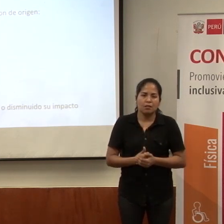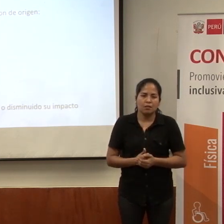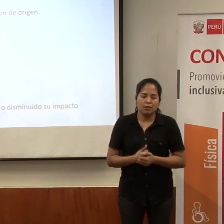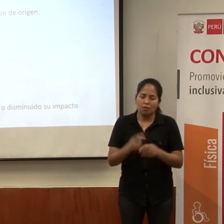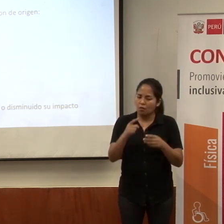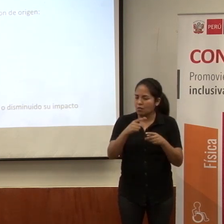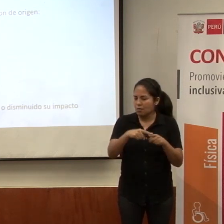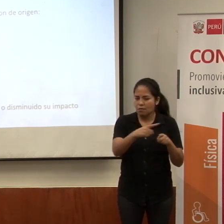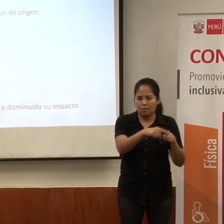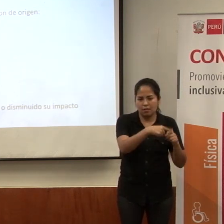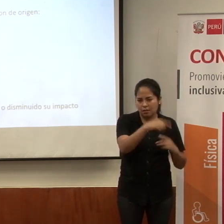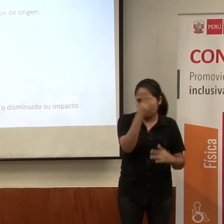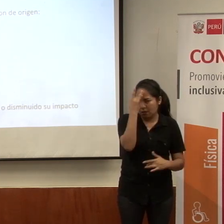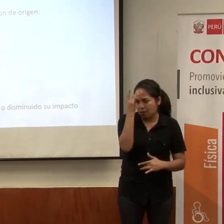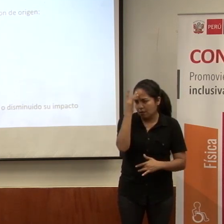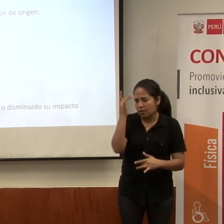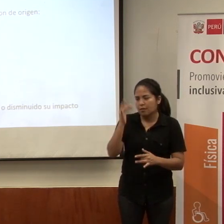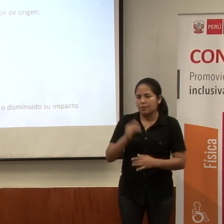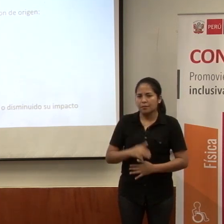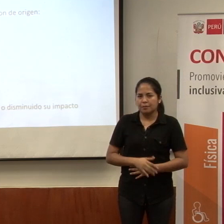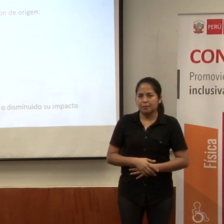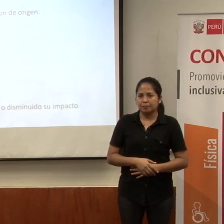otro tipo de enfermedades, ¿no?